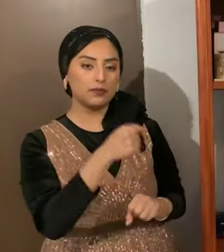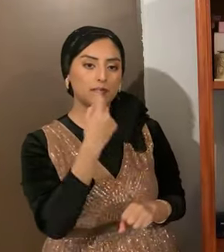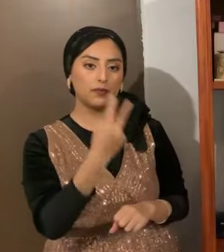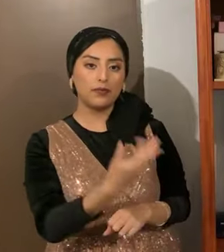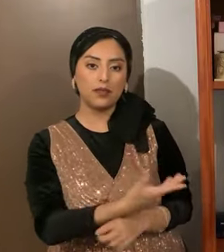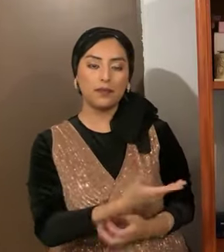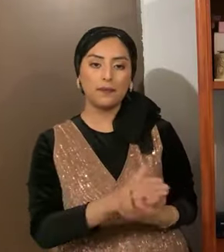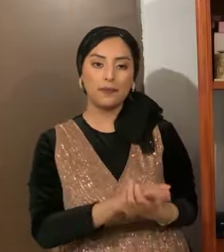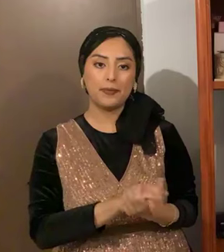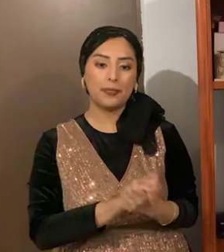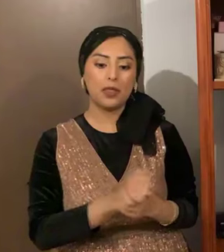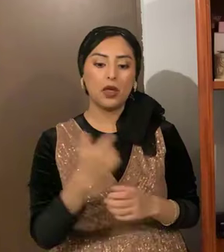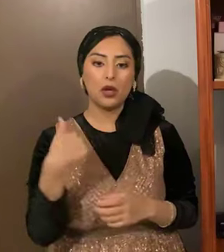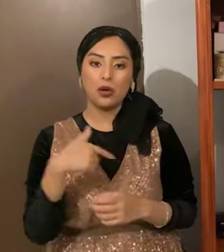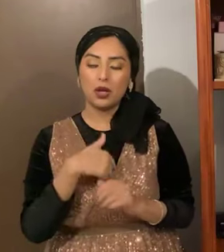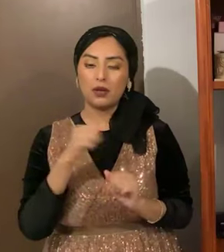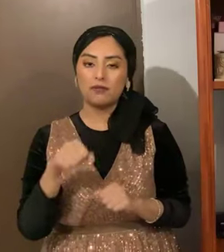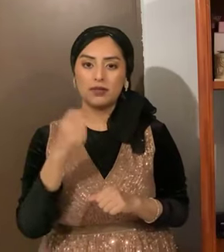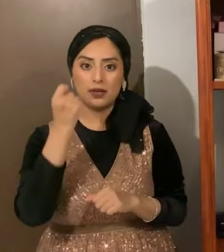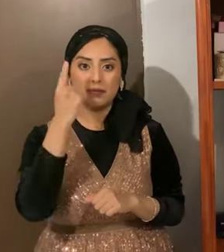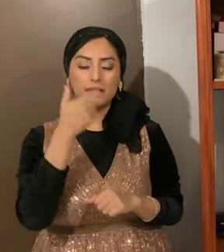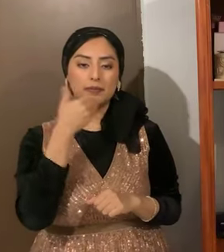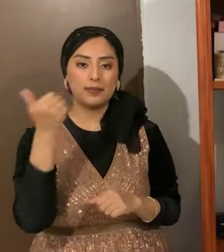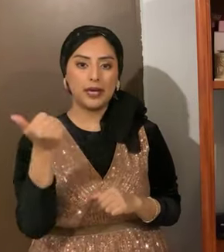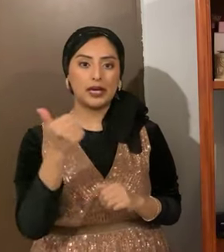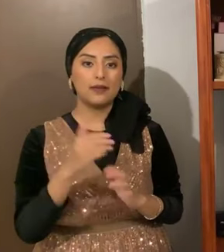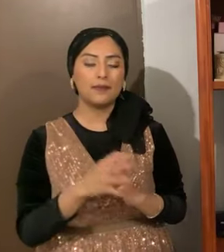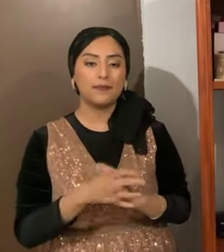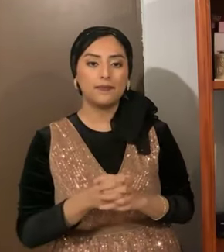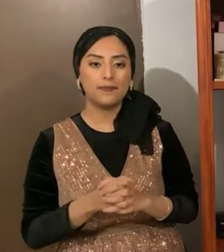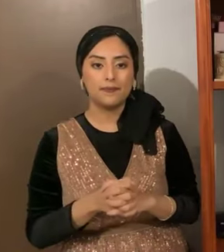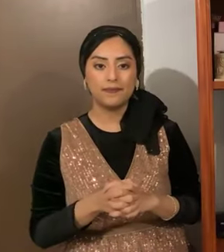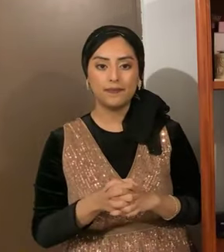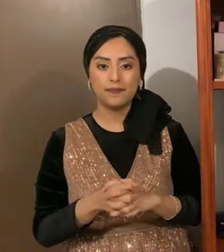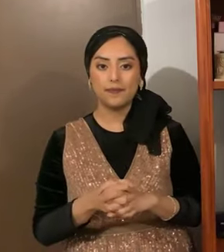entonces, vamos a entender, ¿sí?